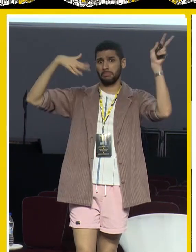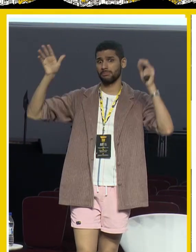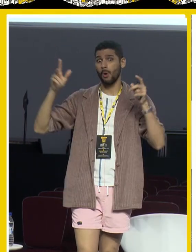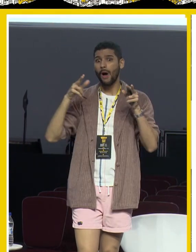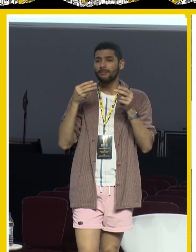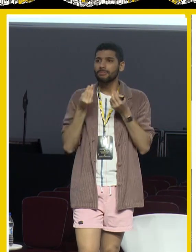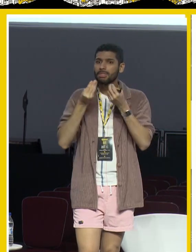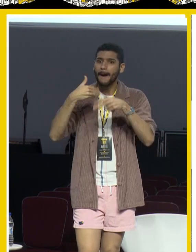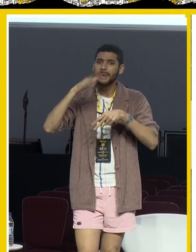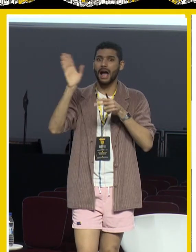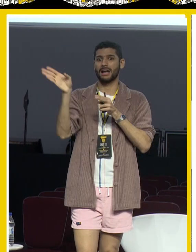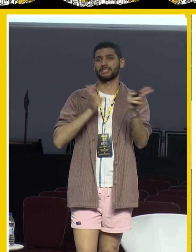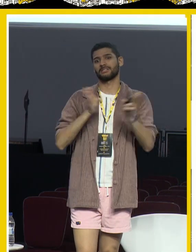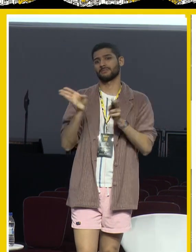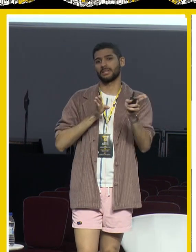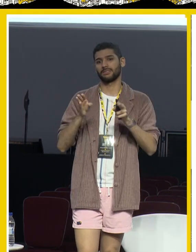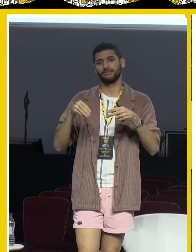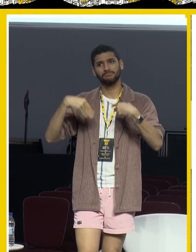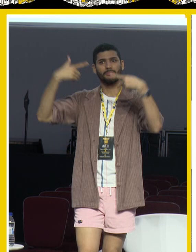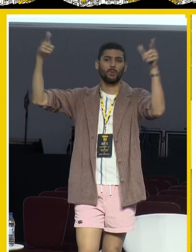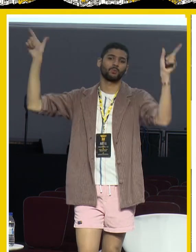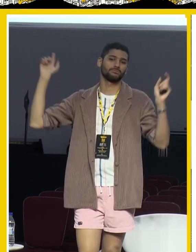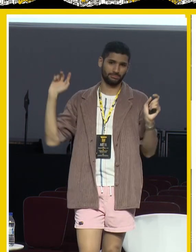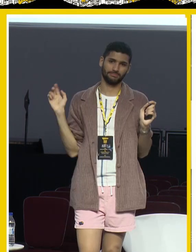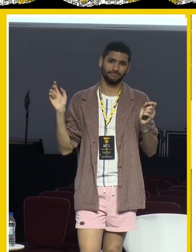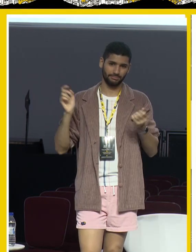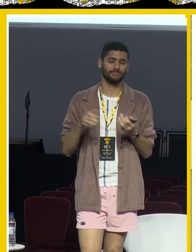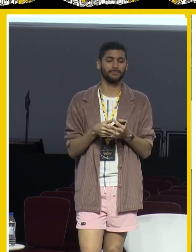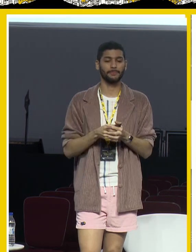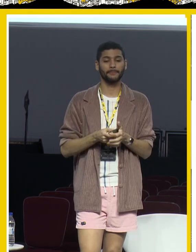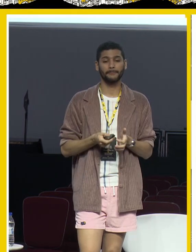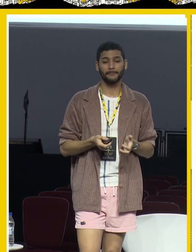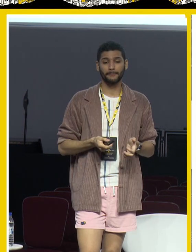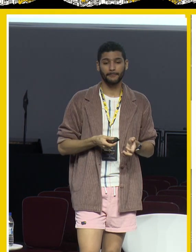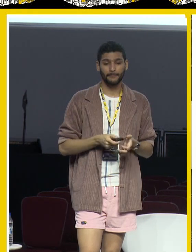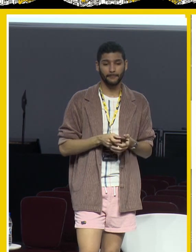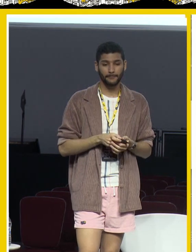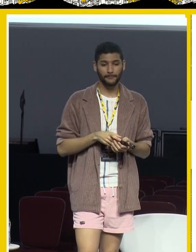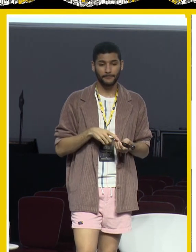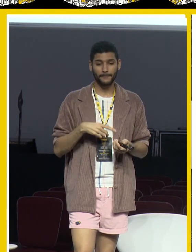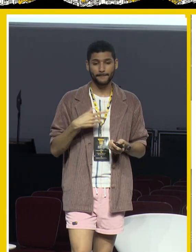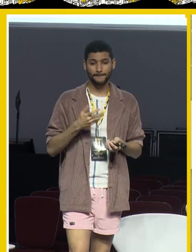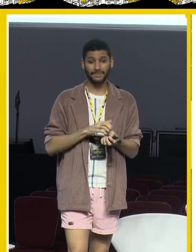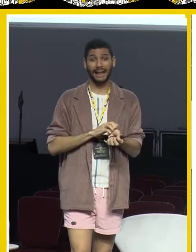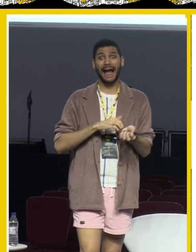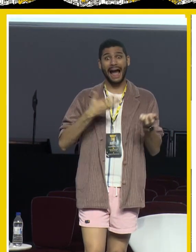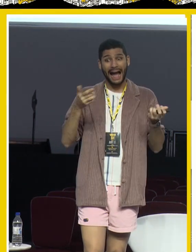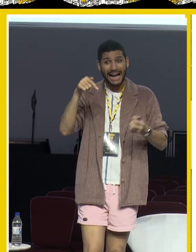assistir os vídeos então isso promove mais acessibilidade das pessoas